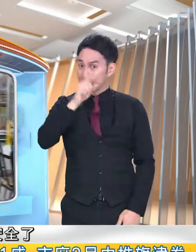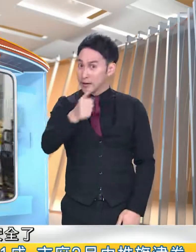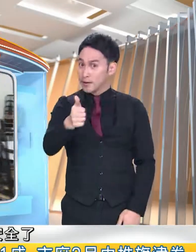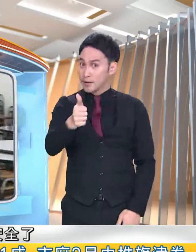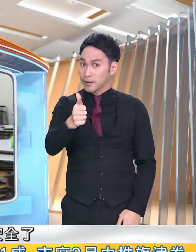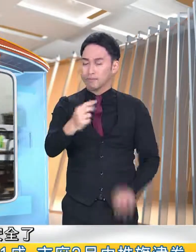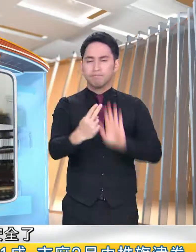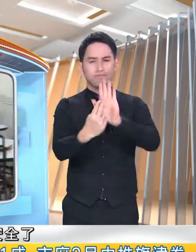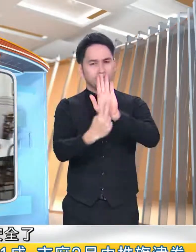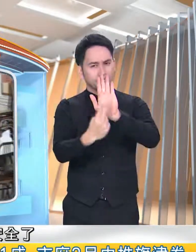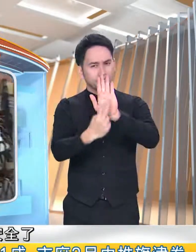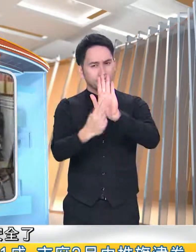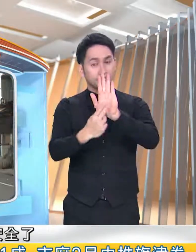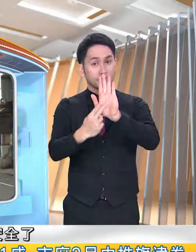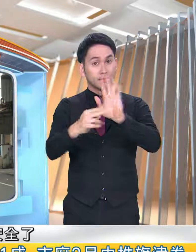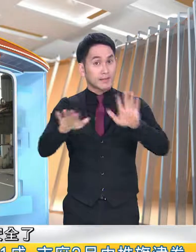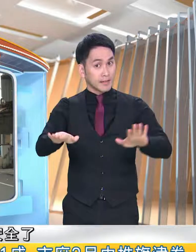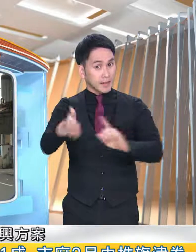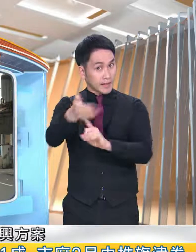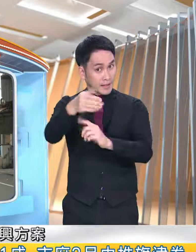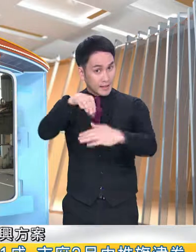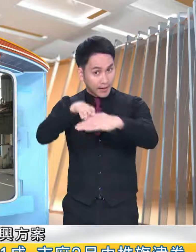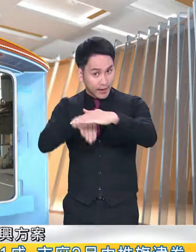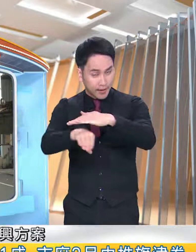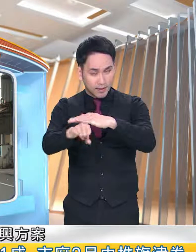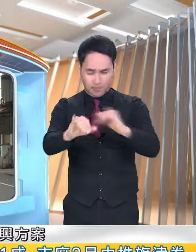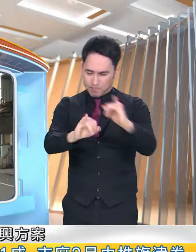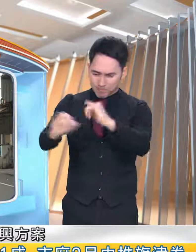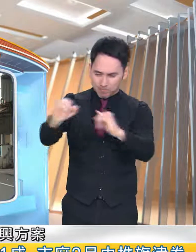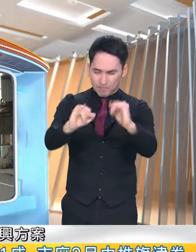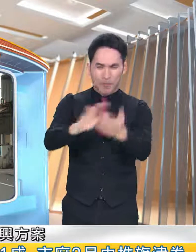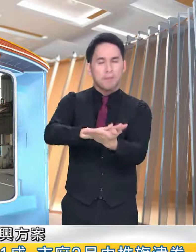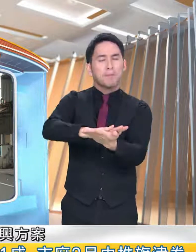很安全了，会在三月中推出振兴方案。